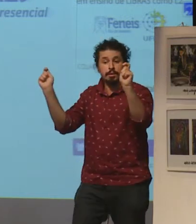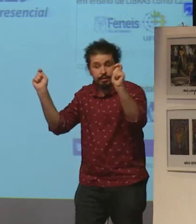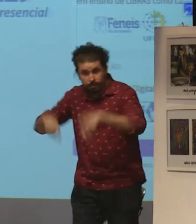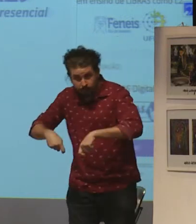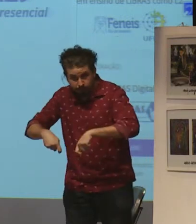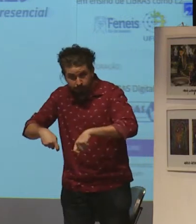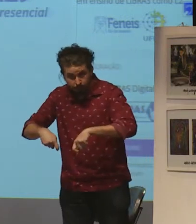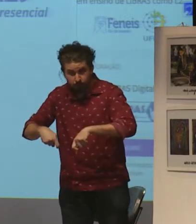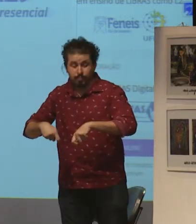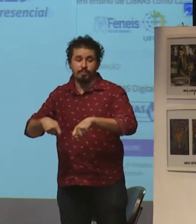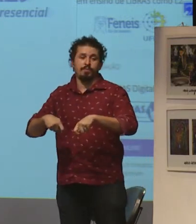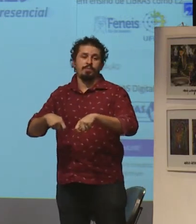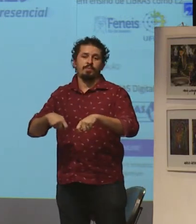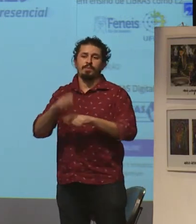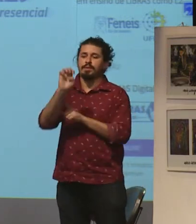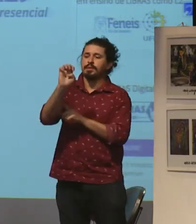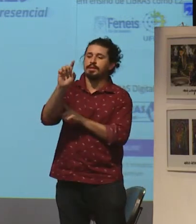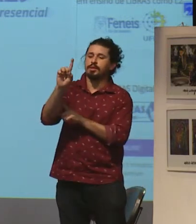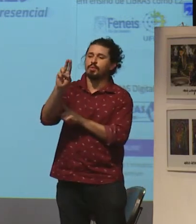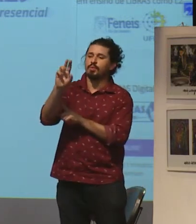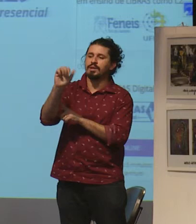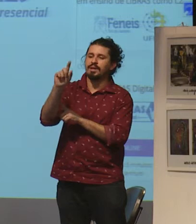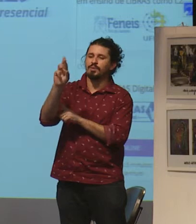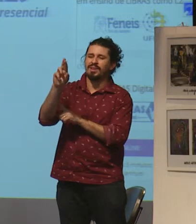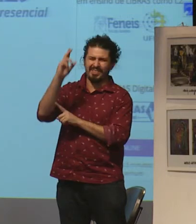Aí a gente viu que existia a possibilidade de criar alguns cursos, né?